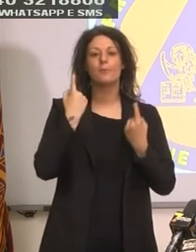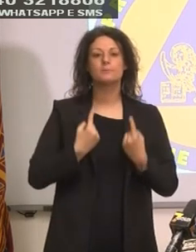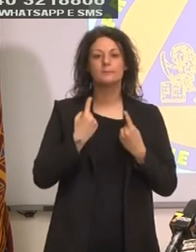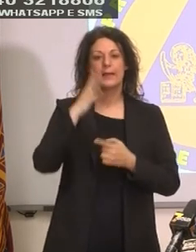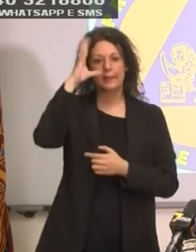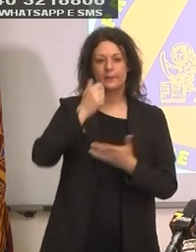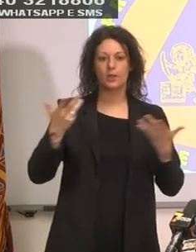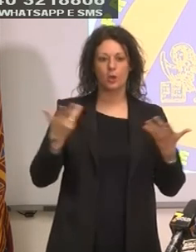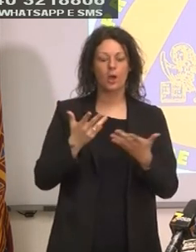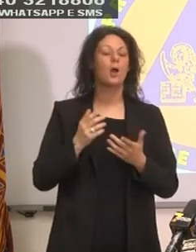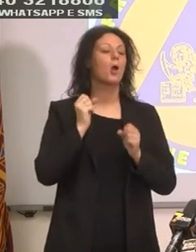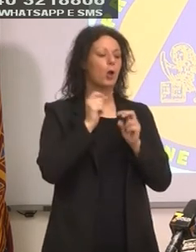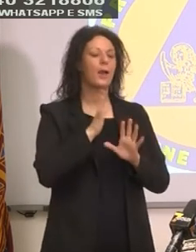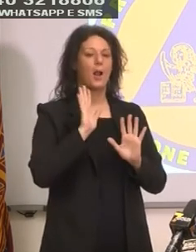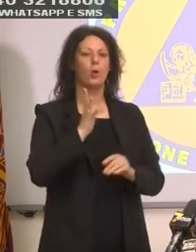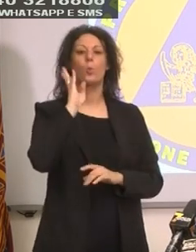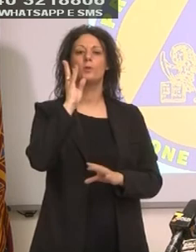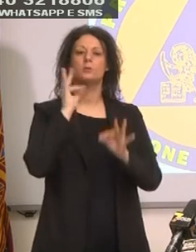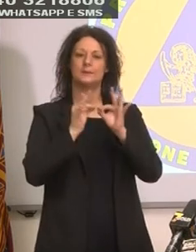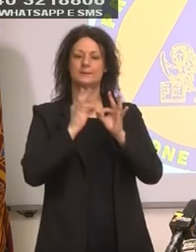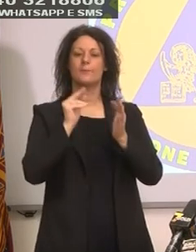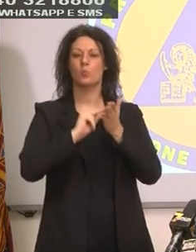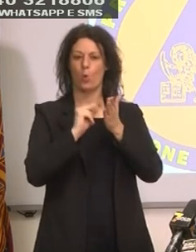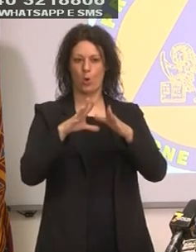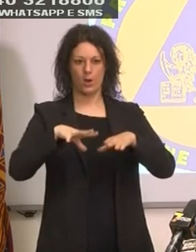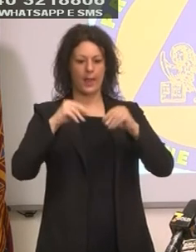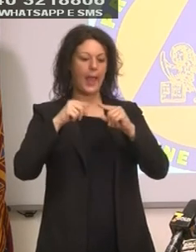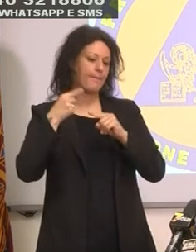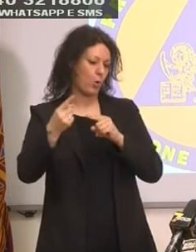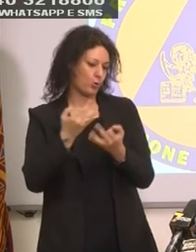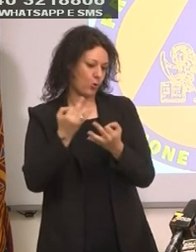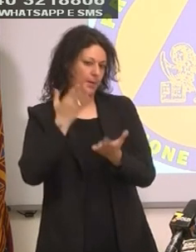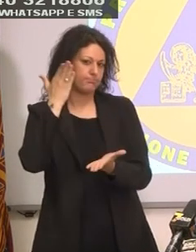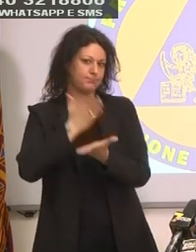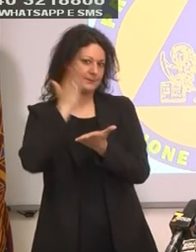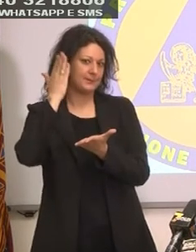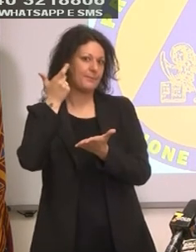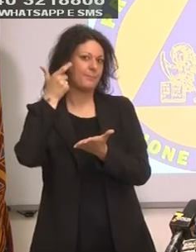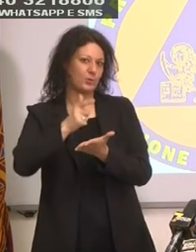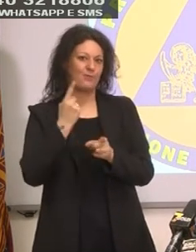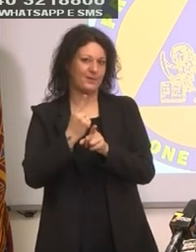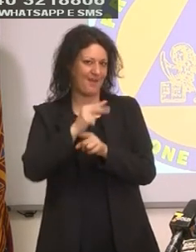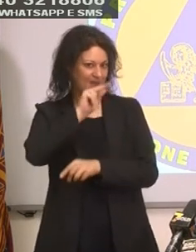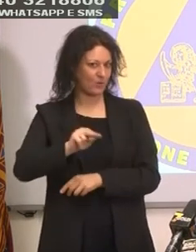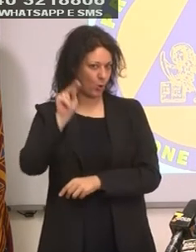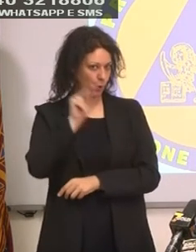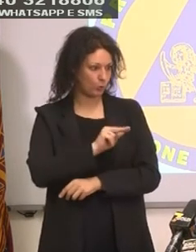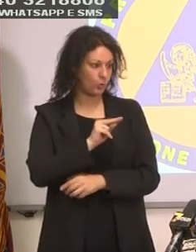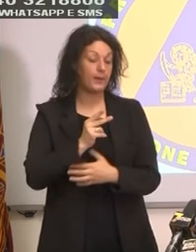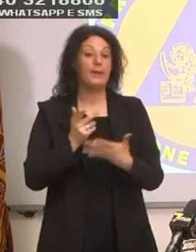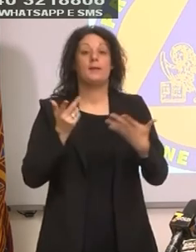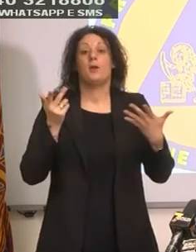quindi il 14 scuola e poi interruzione, ovviamente, visto che si andrà a votare, a meno che non si